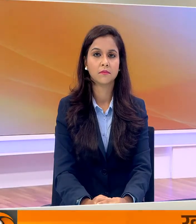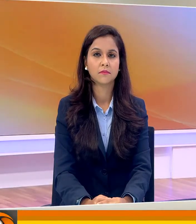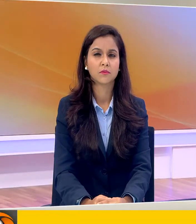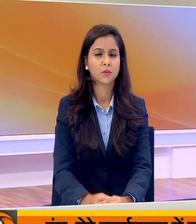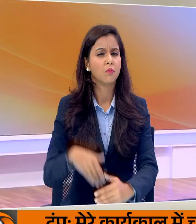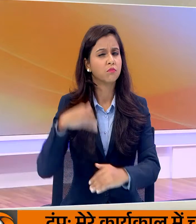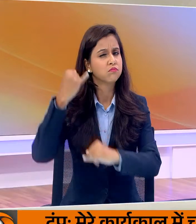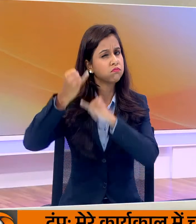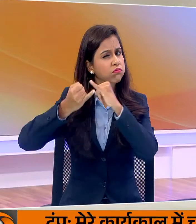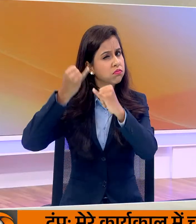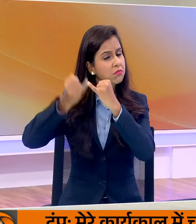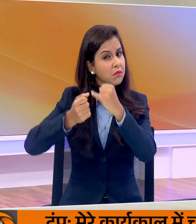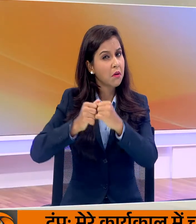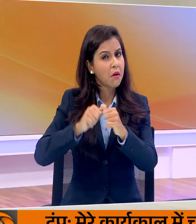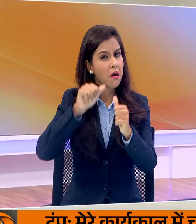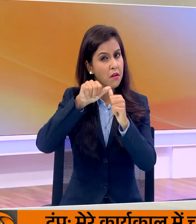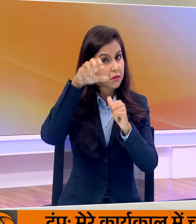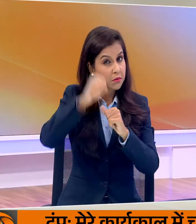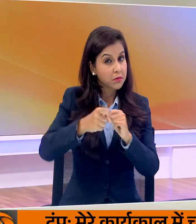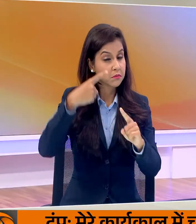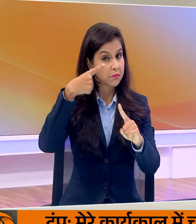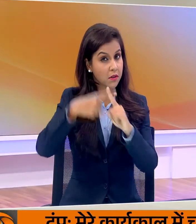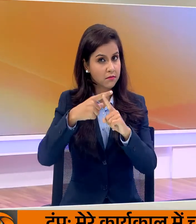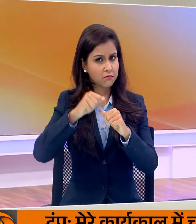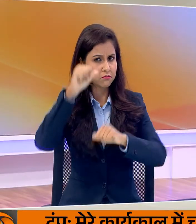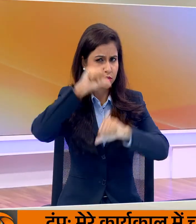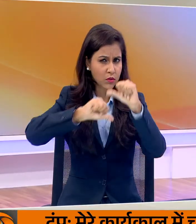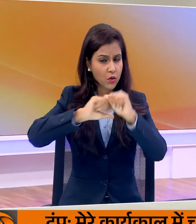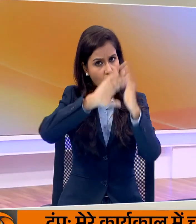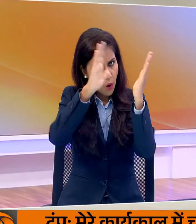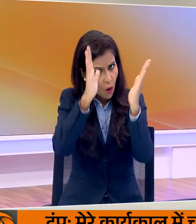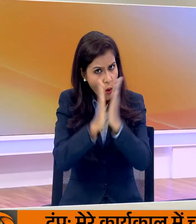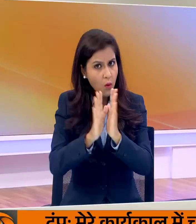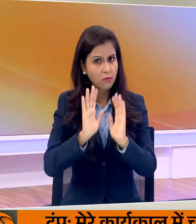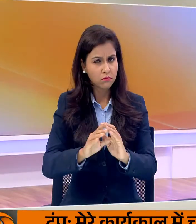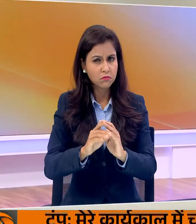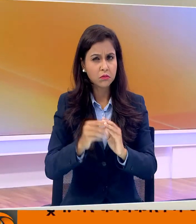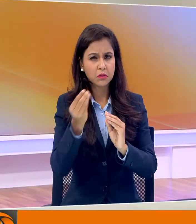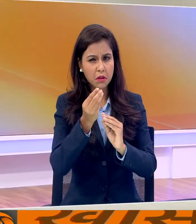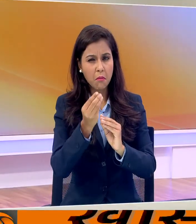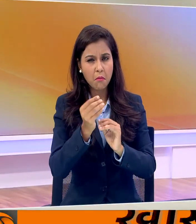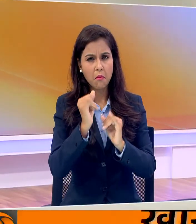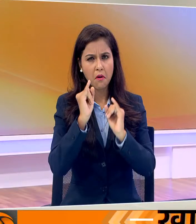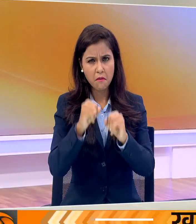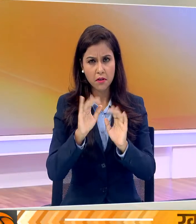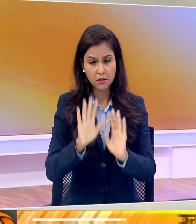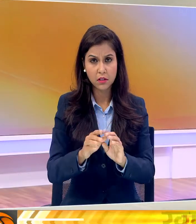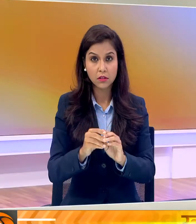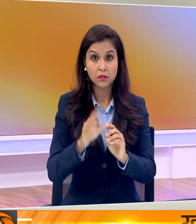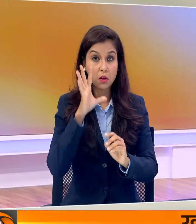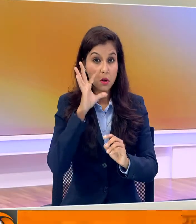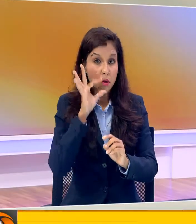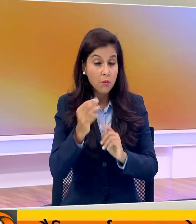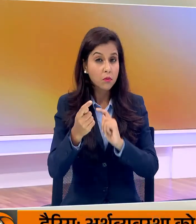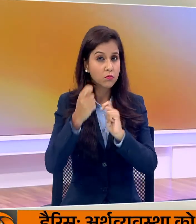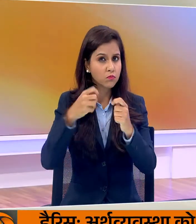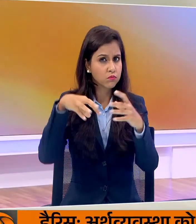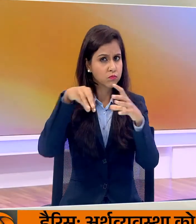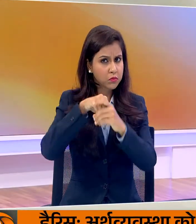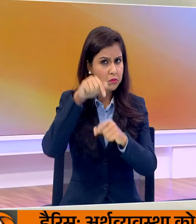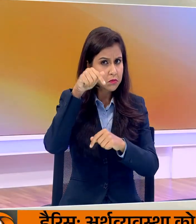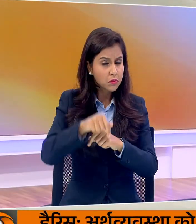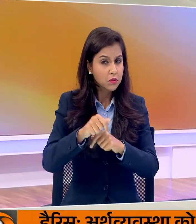आधुनिक युग में सुविधा से लेकर विज्ञान तक सब कुछ बिना चिप अधूरा सा है। इतनी अहम हो चुकी चिप निर्माण के क्षेत्र